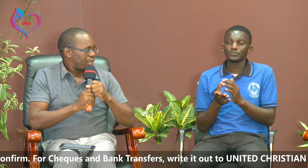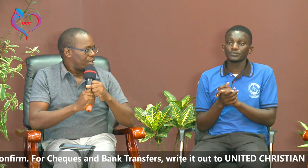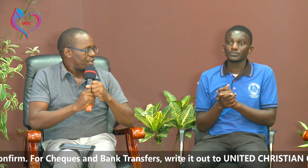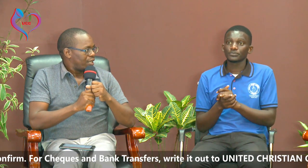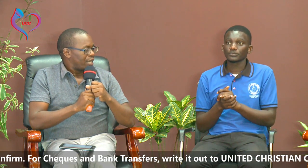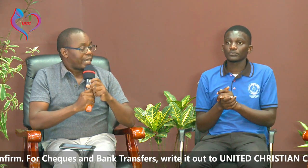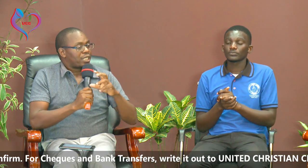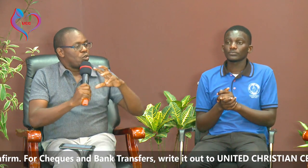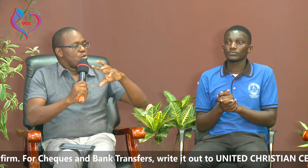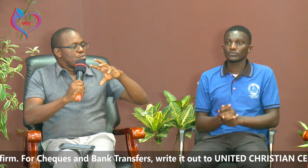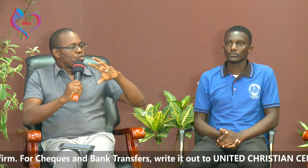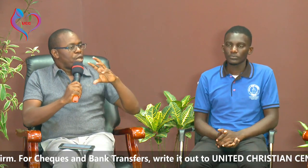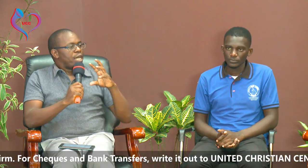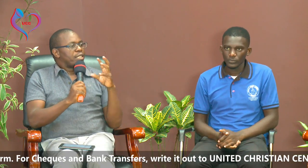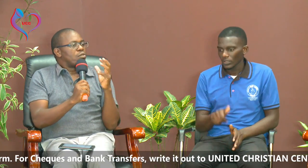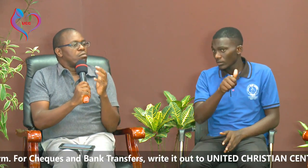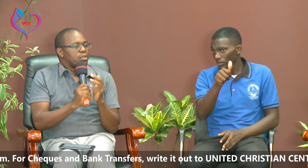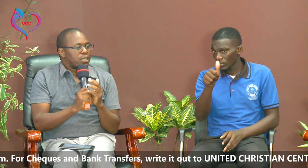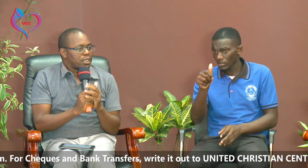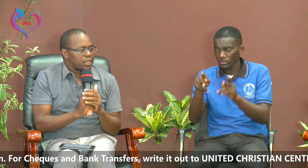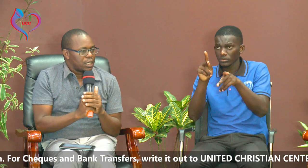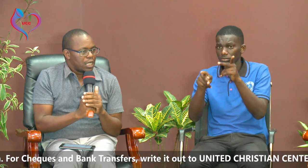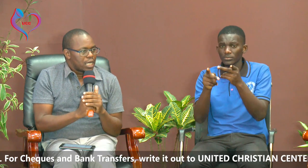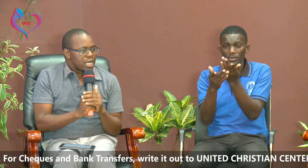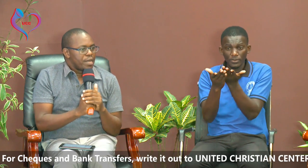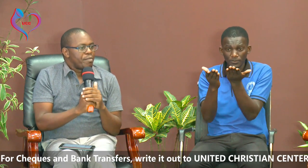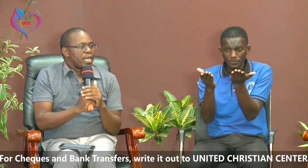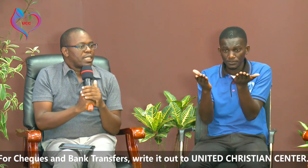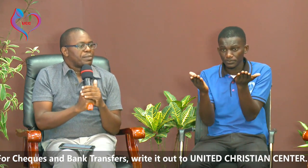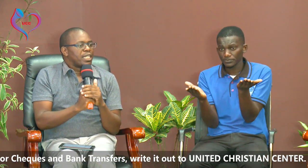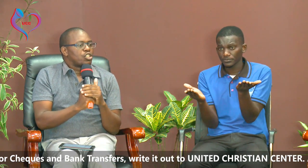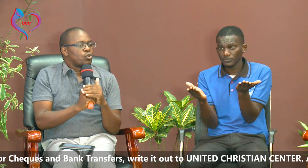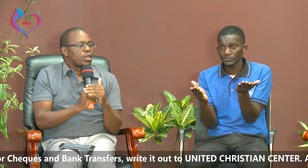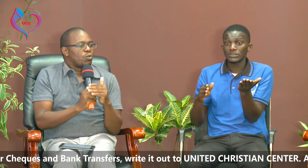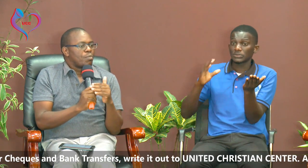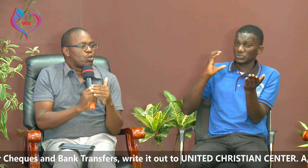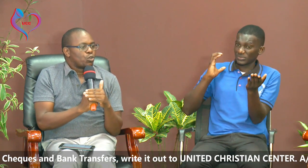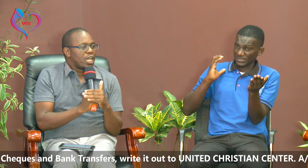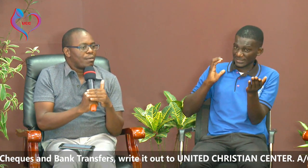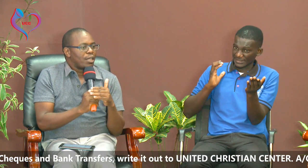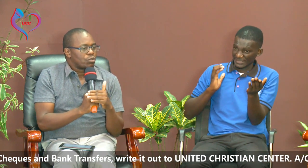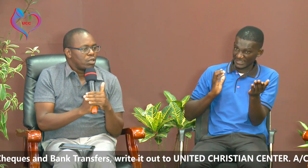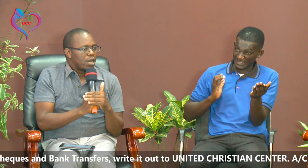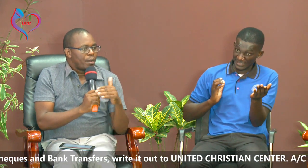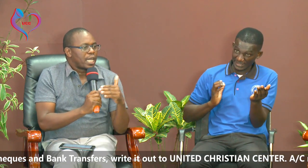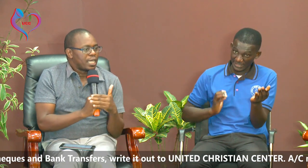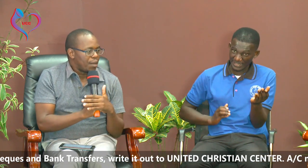Ontegede. Kati buli muntu yenajja ku nsi embala ye kibi ekisooke gwa mikono gy'abantu abataina